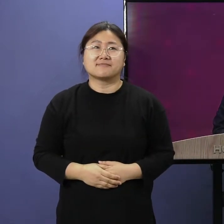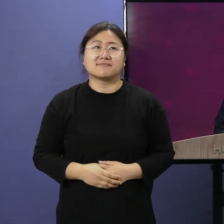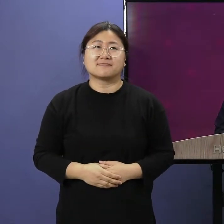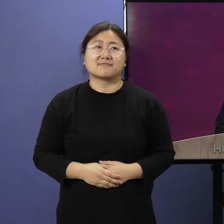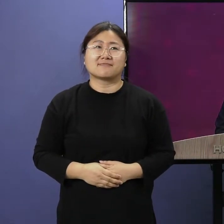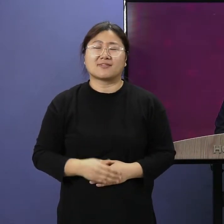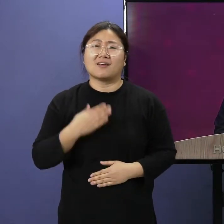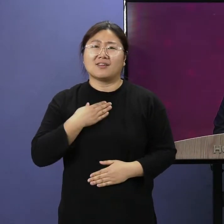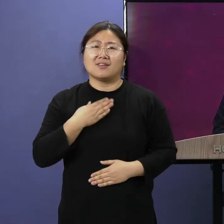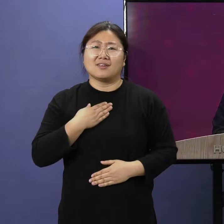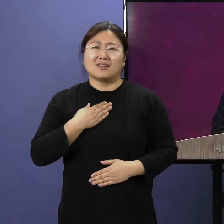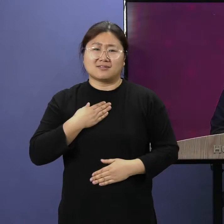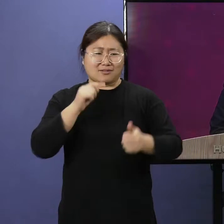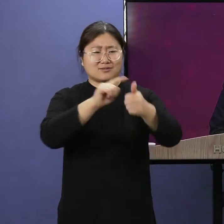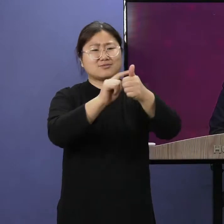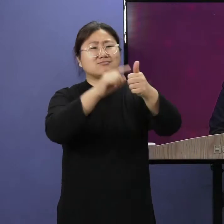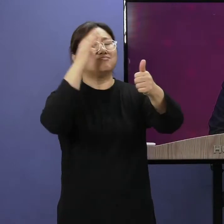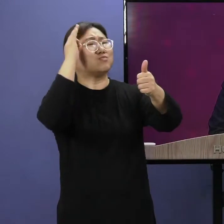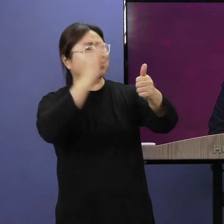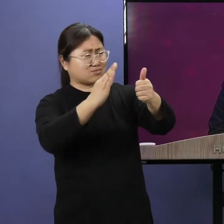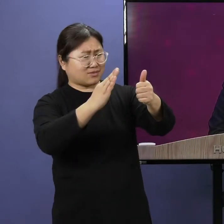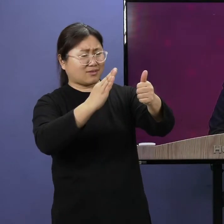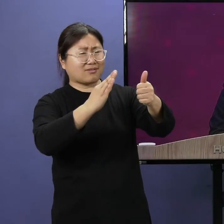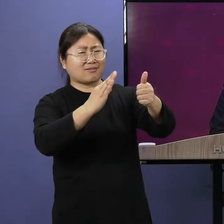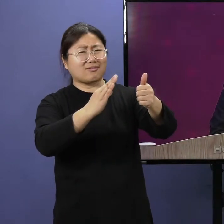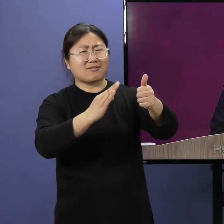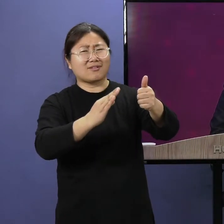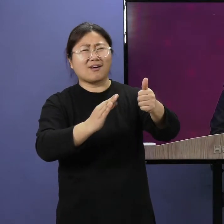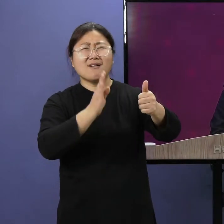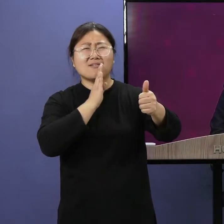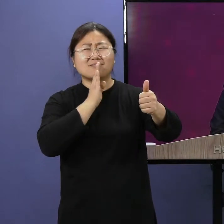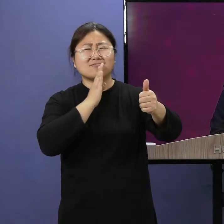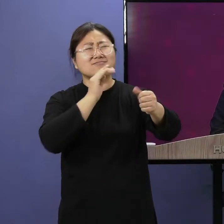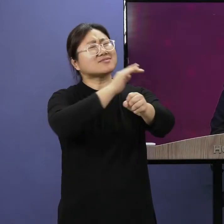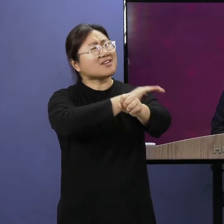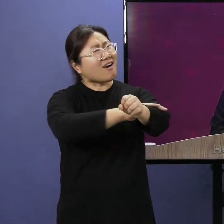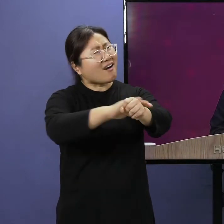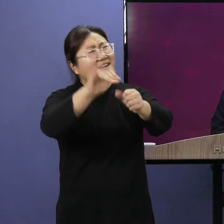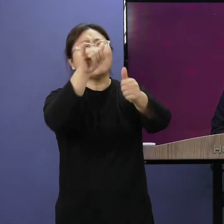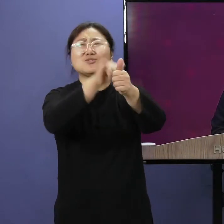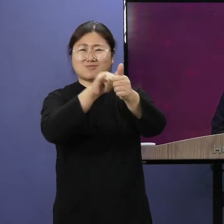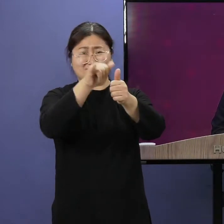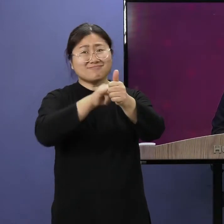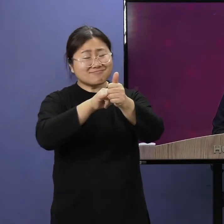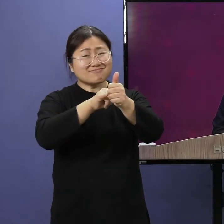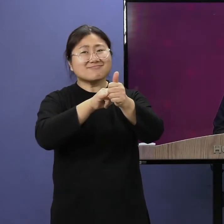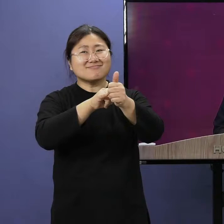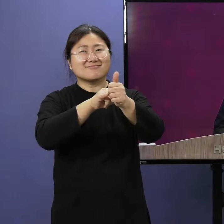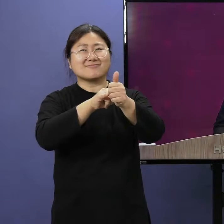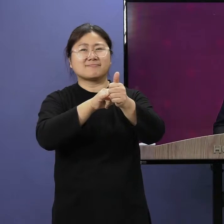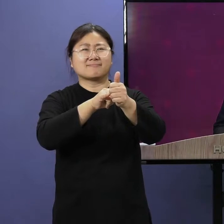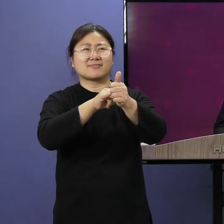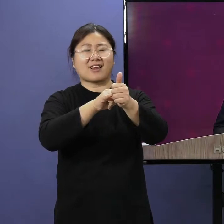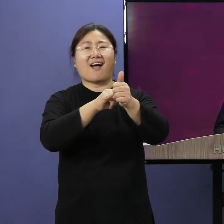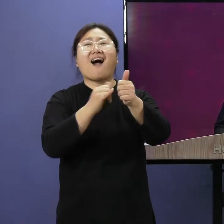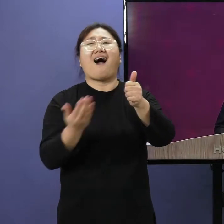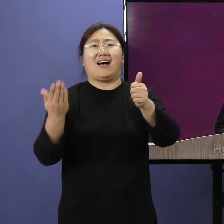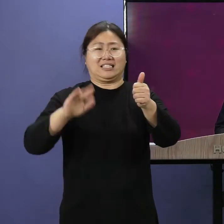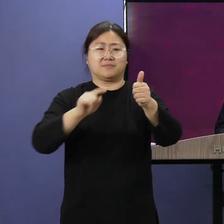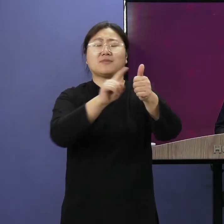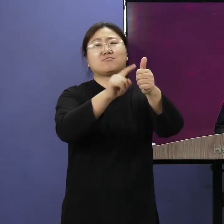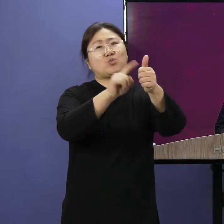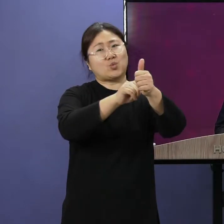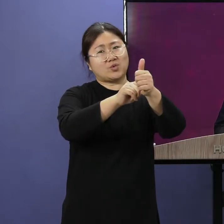제가 보기에는 그분은 너무나 잘 훌륭하게 너무나 잘 섬겨주셨습니다. 그런데 본인이